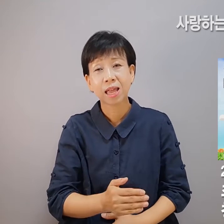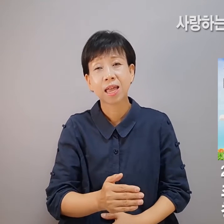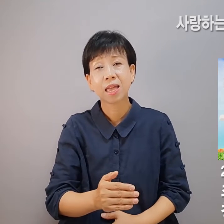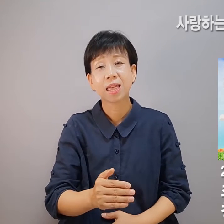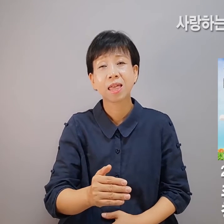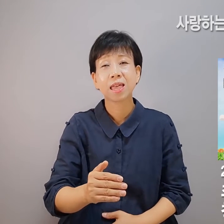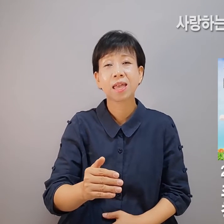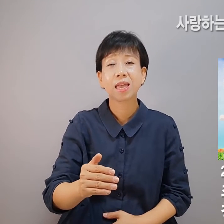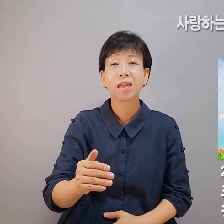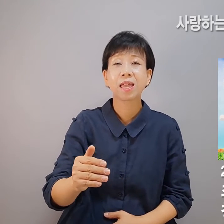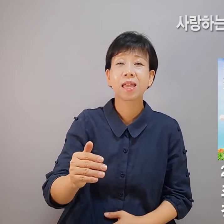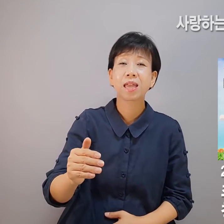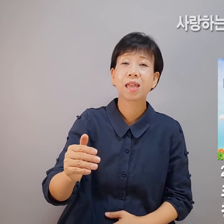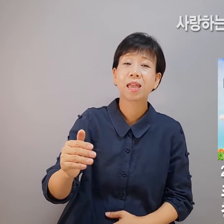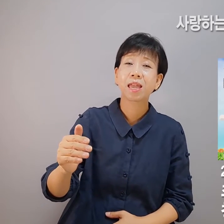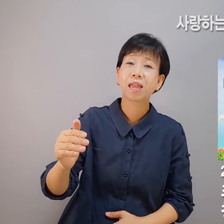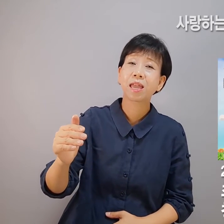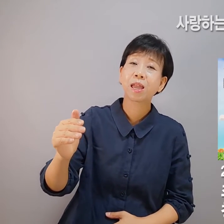나가네.